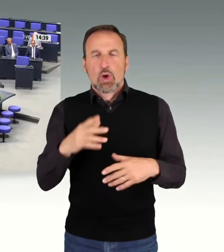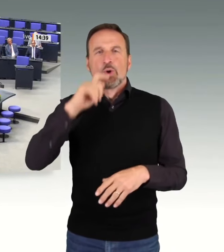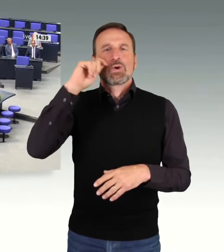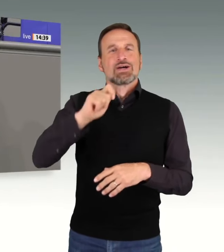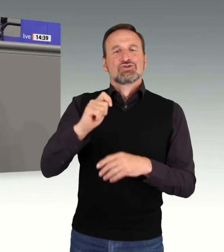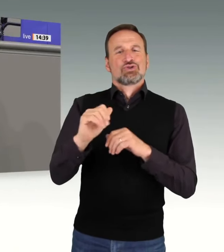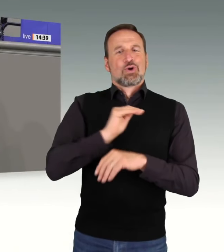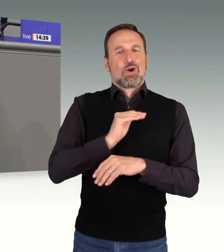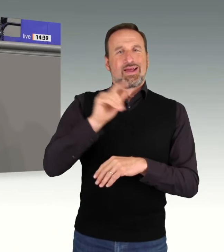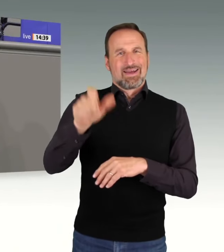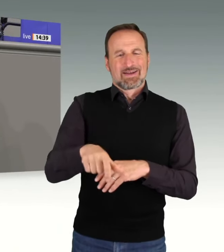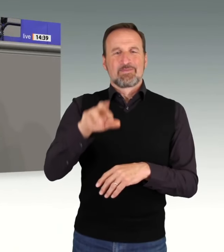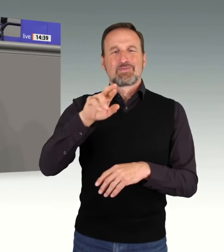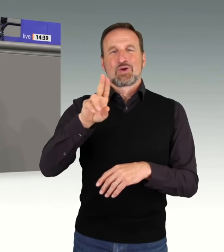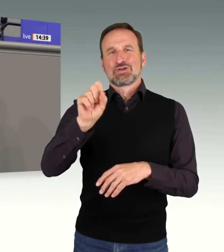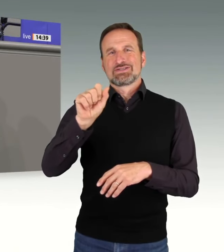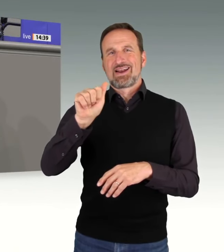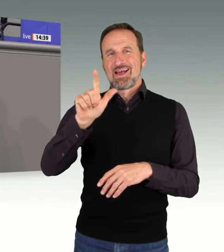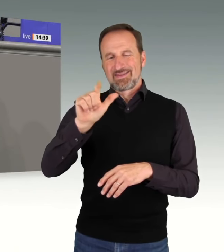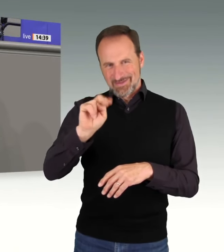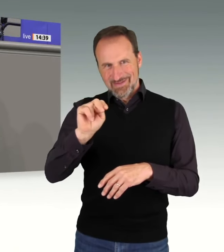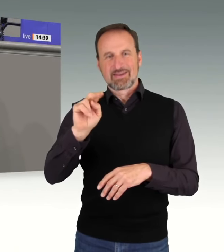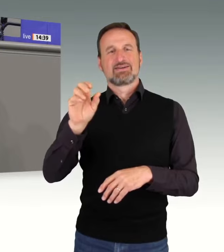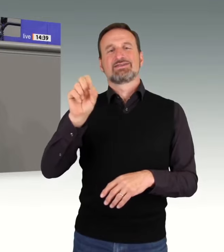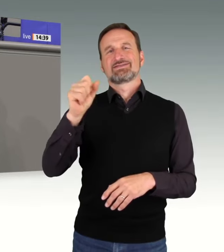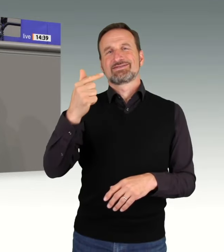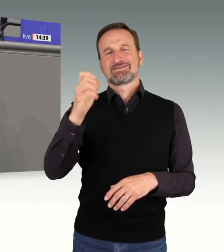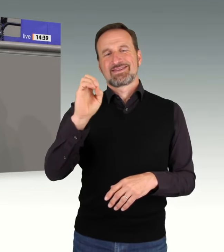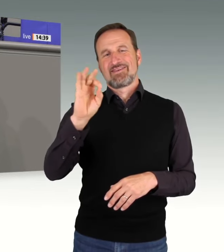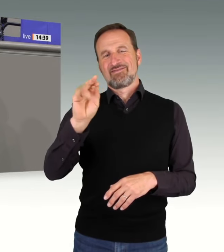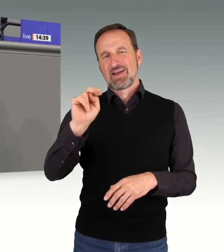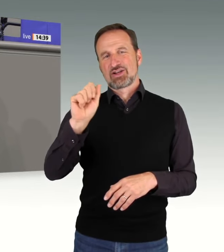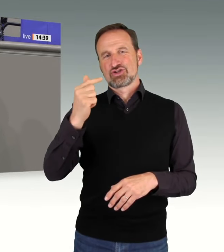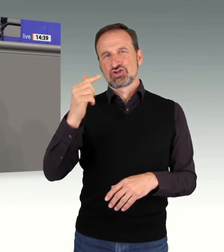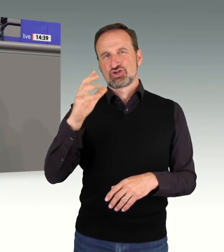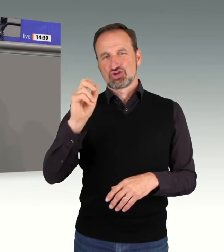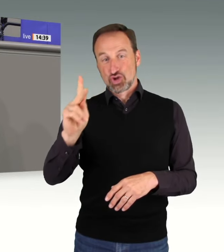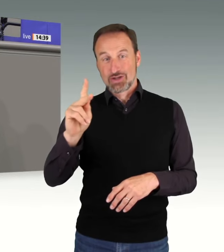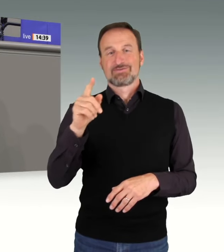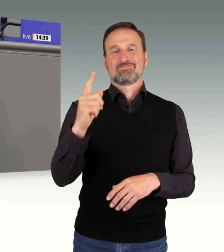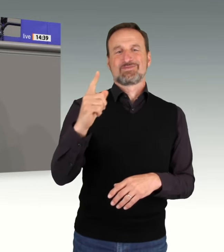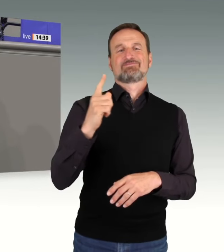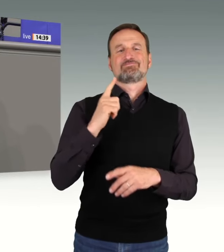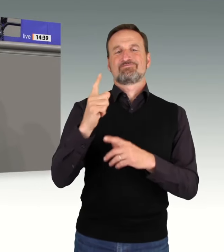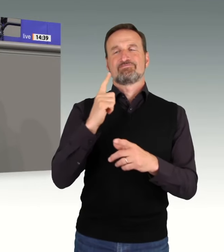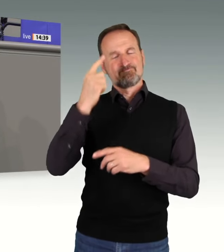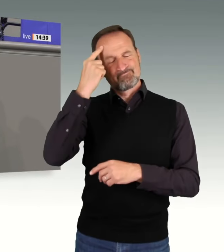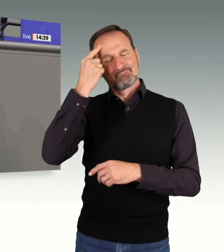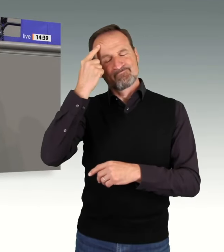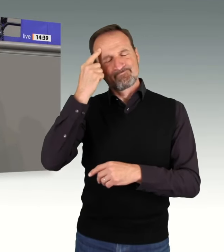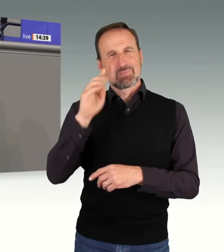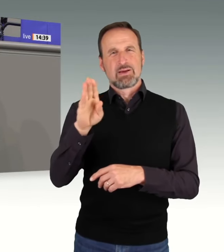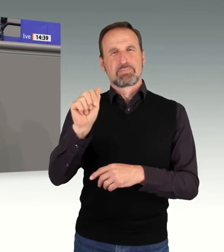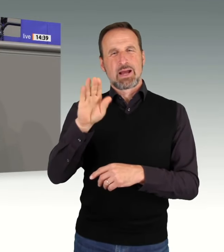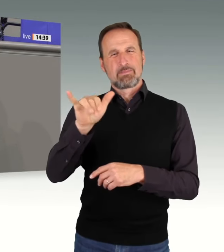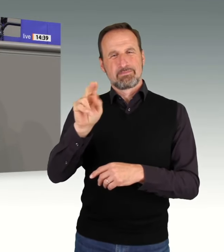Menschlichkeit begangen. Die Erinnerung an den Zweiten Weltkrieg ist noch sehr lebendig. Vor einigen Jahren hat eine